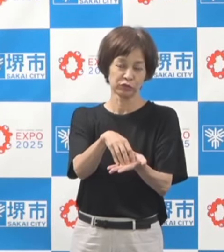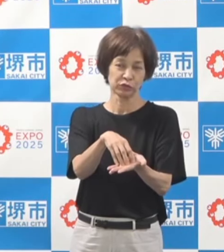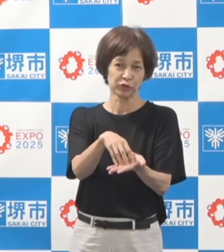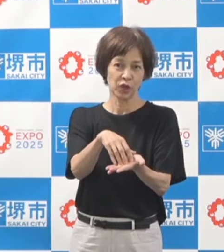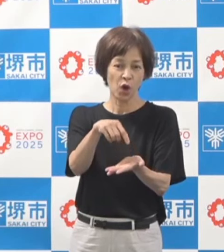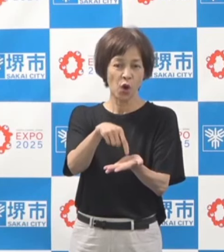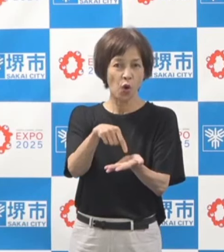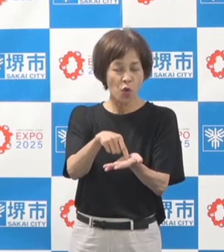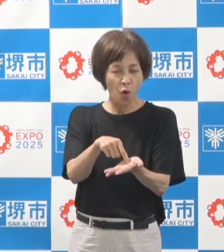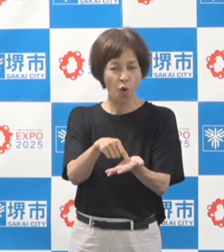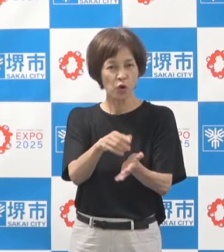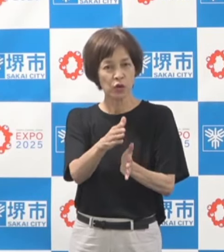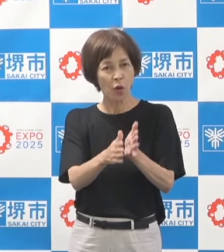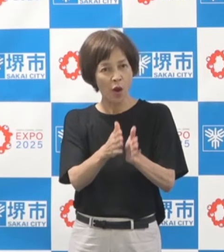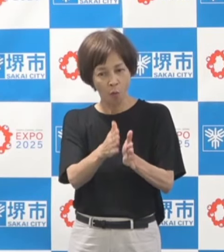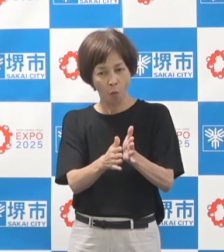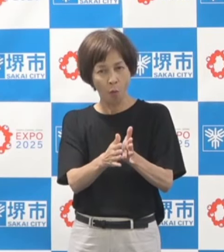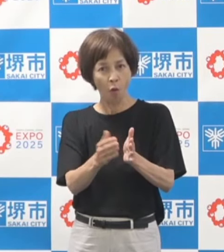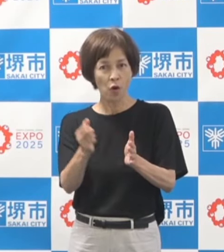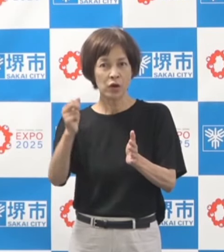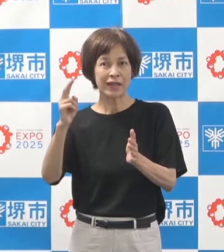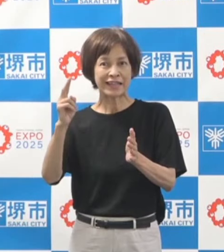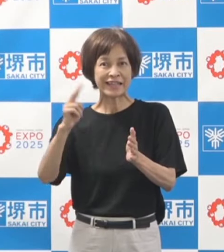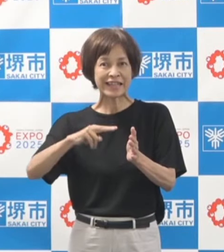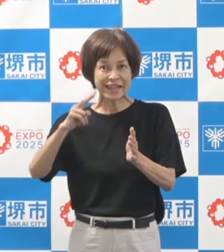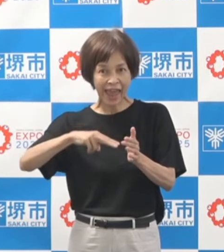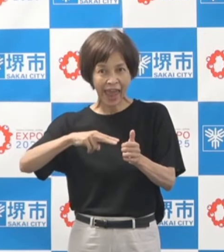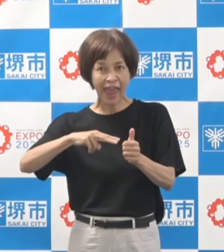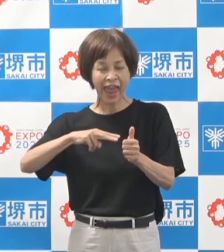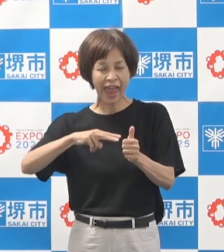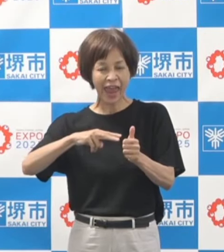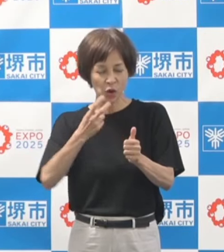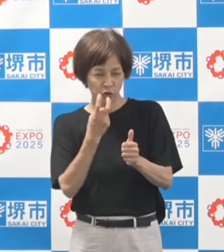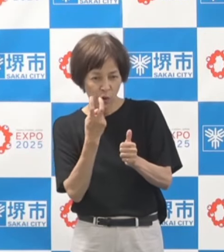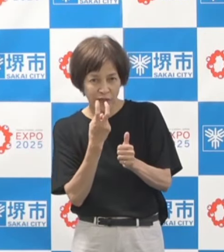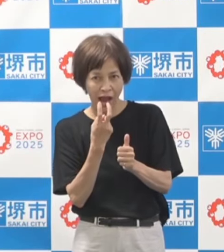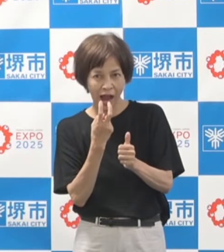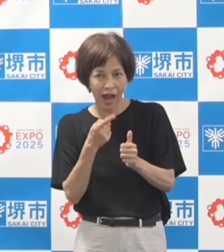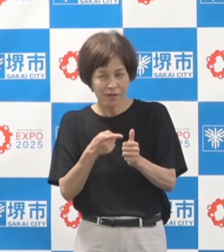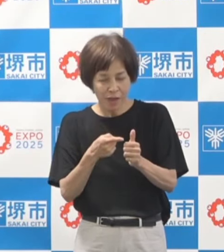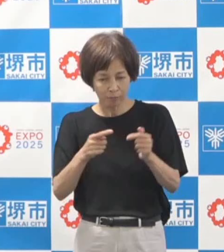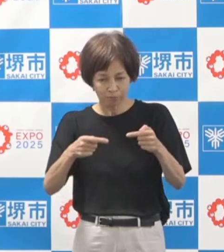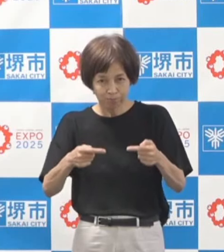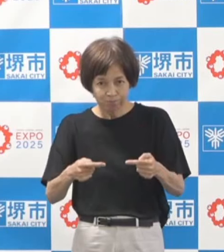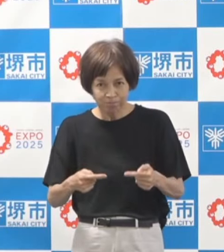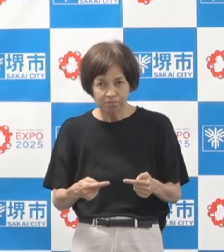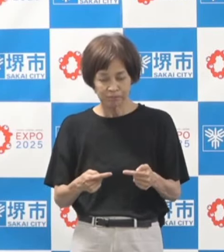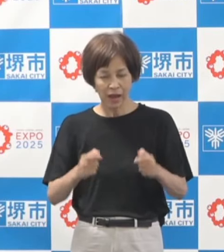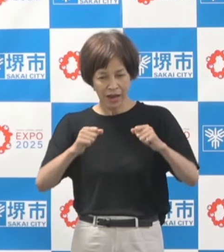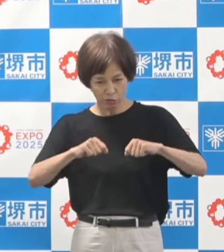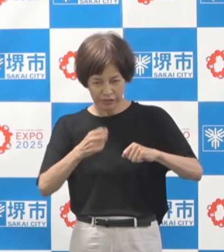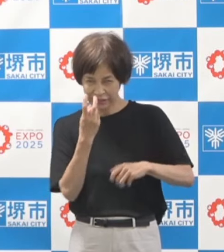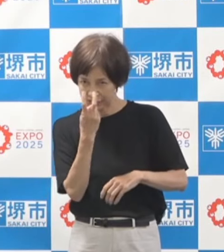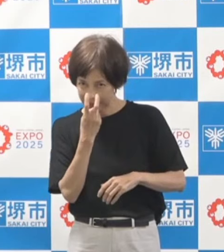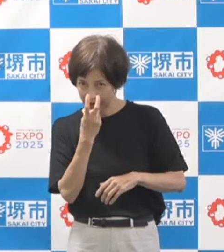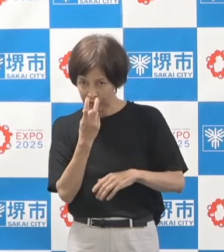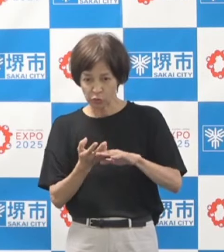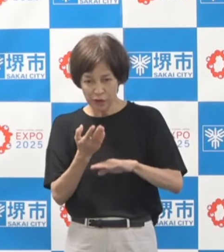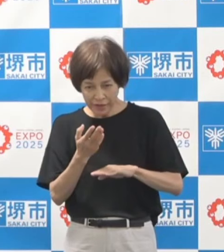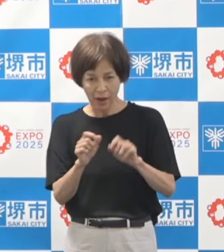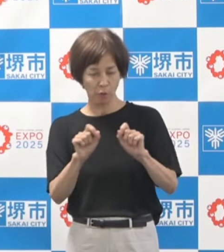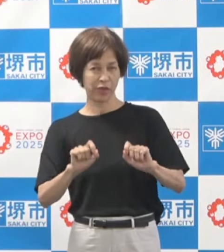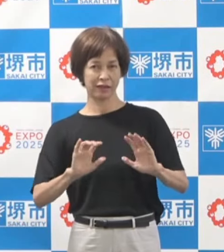護保険の情報の認定調査の情報をこちらで参照することによって、確認審査をした上で問題